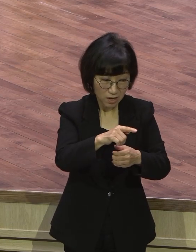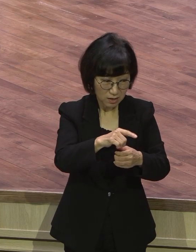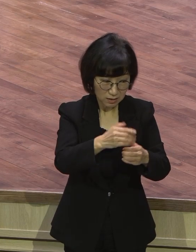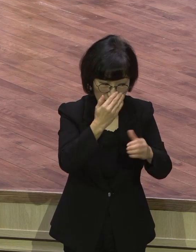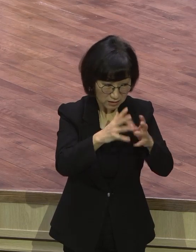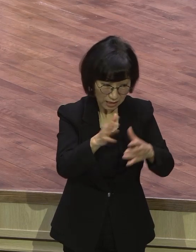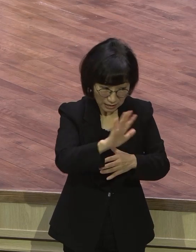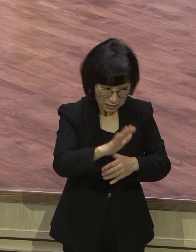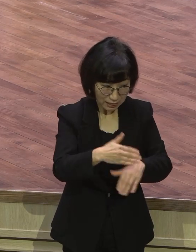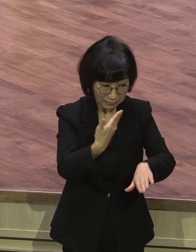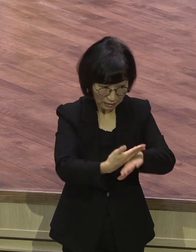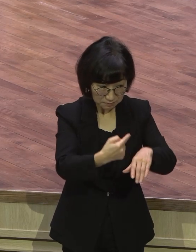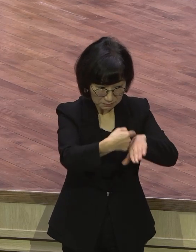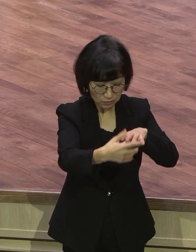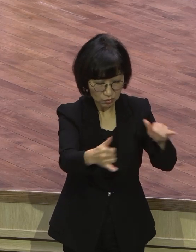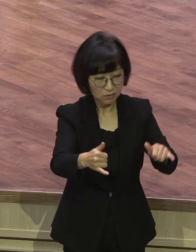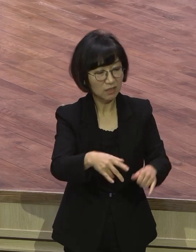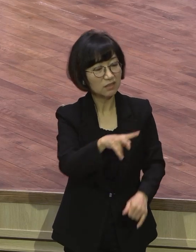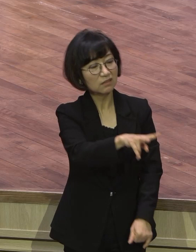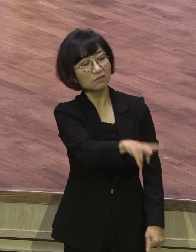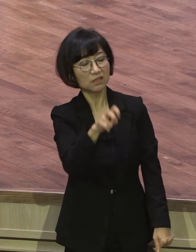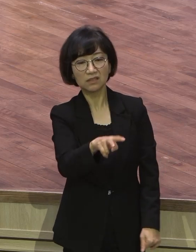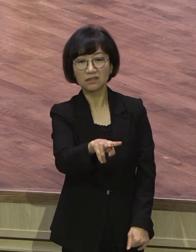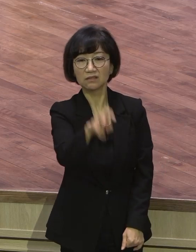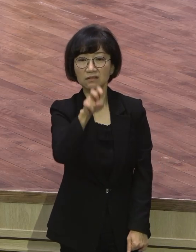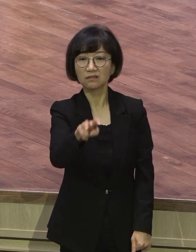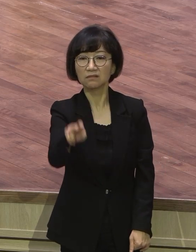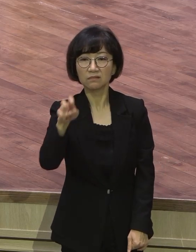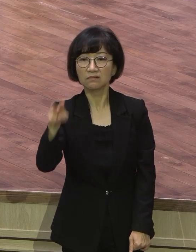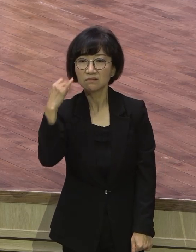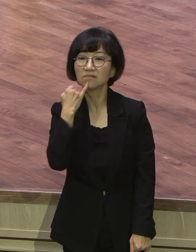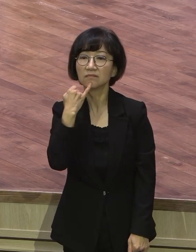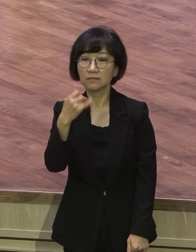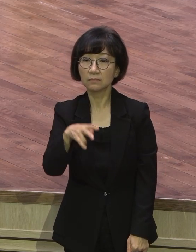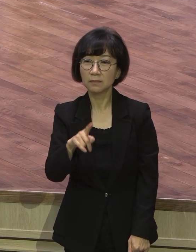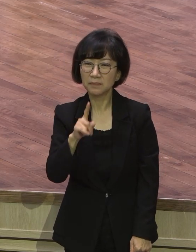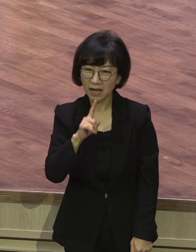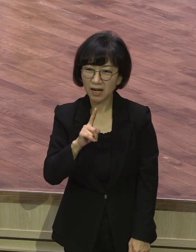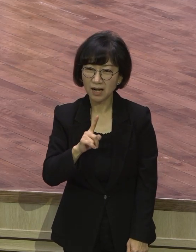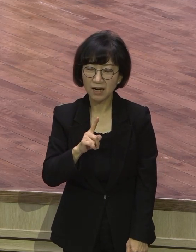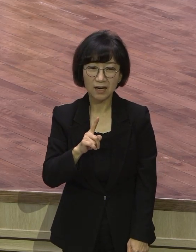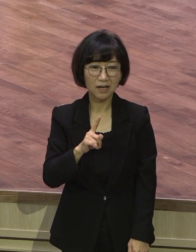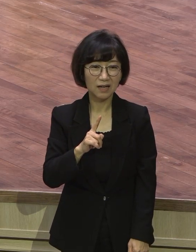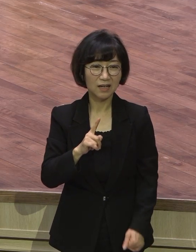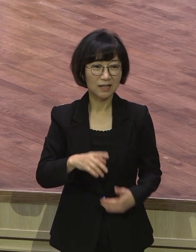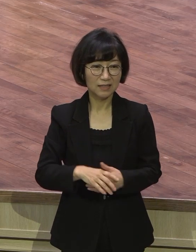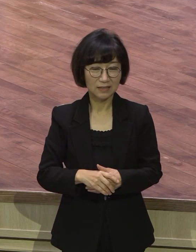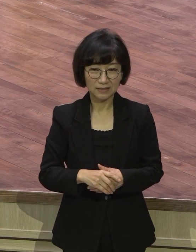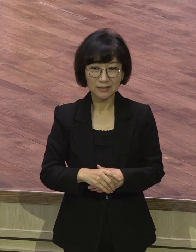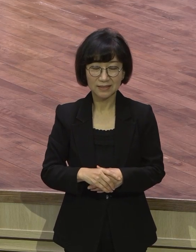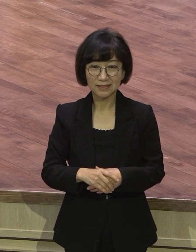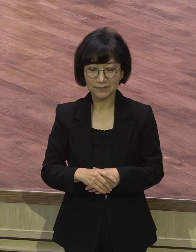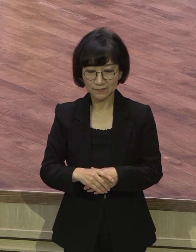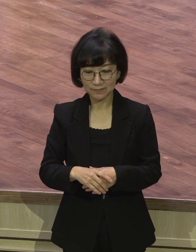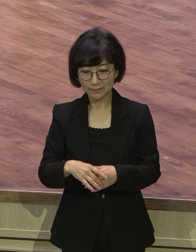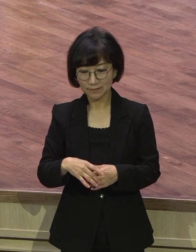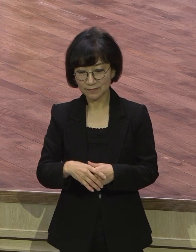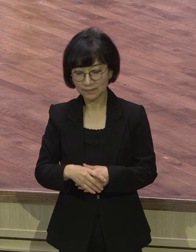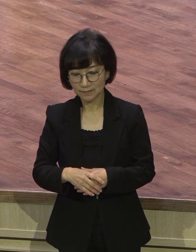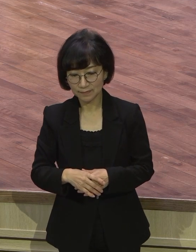사랑의 대상이 아니고 전부 다 미움의 대상이라 못된 사람들은요 나